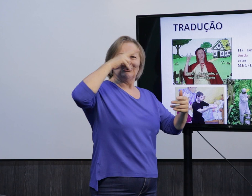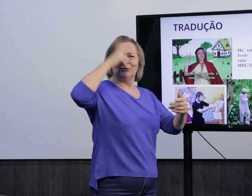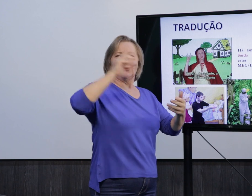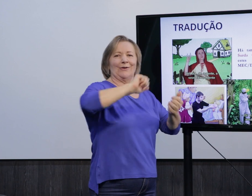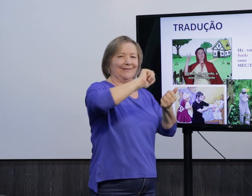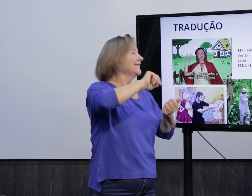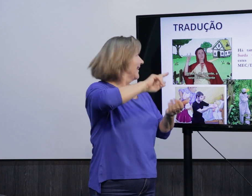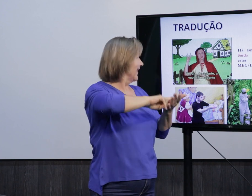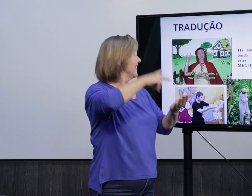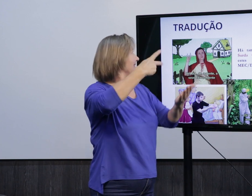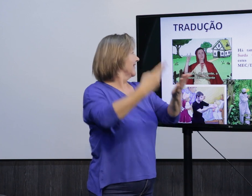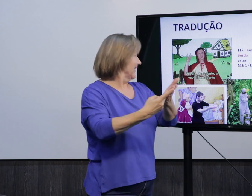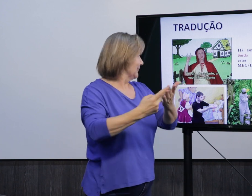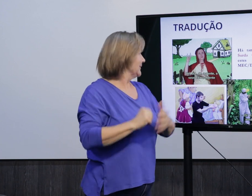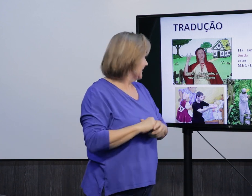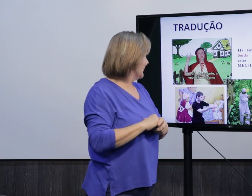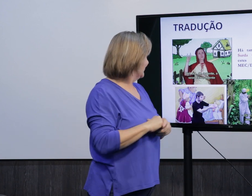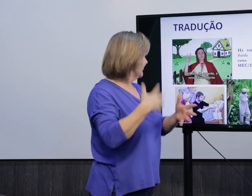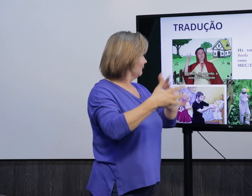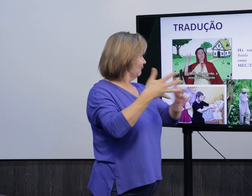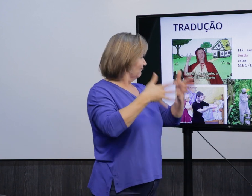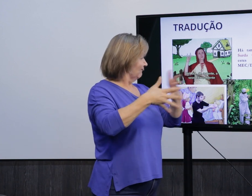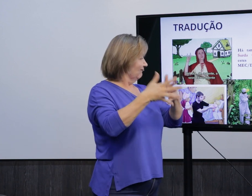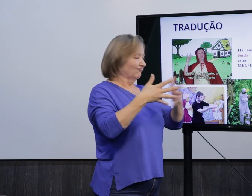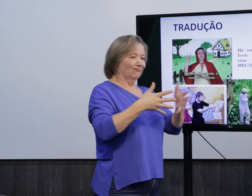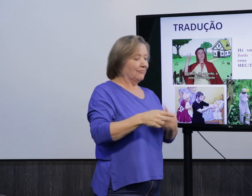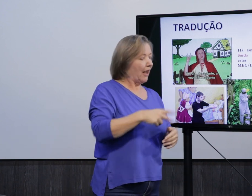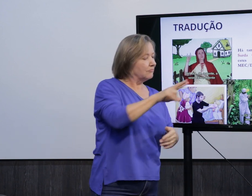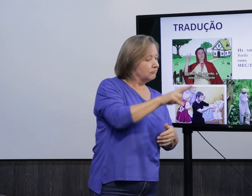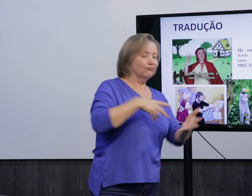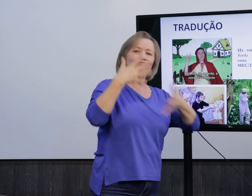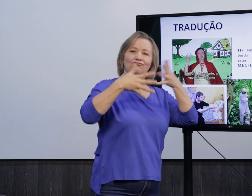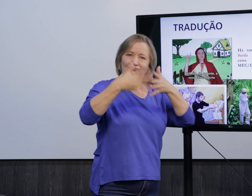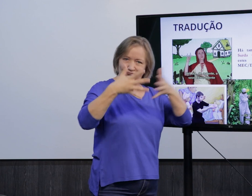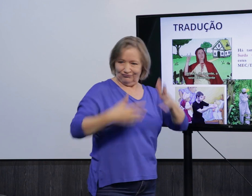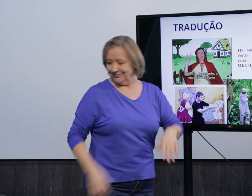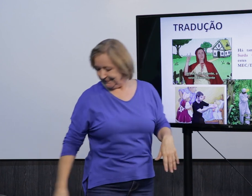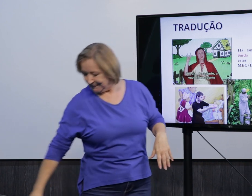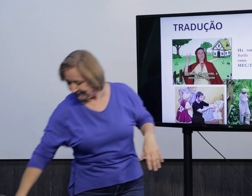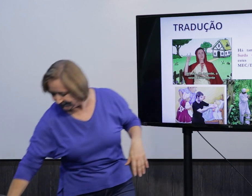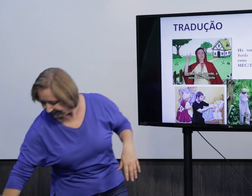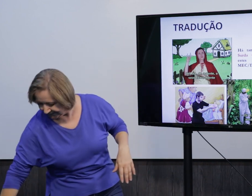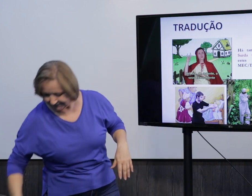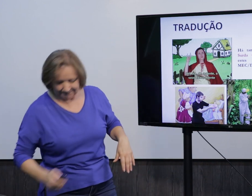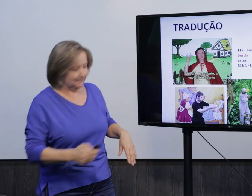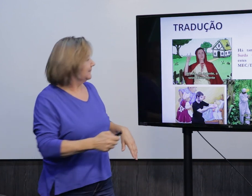no site do Ines né Tem várias tradições ali em língua de sinais né das histórias aí que são